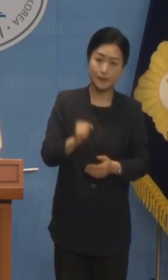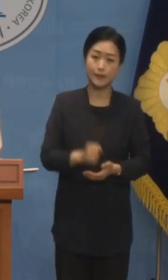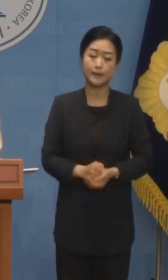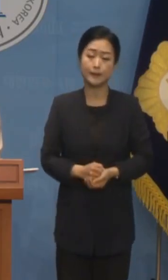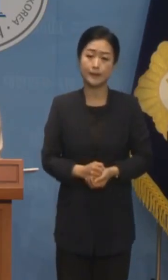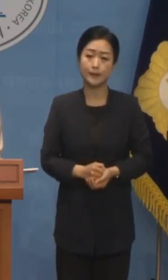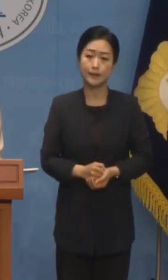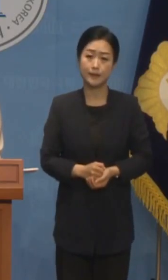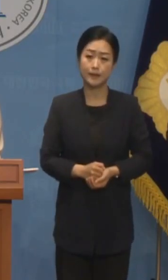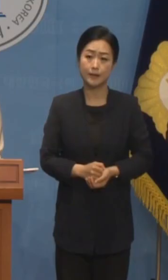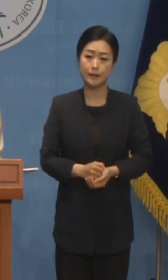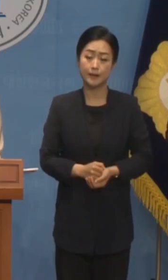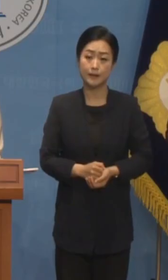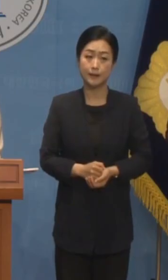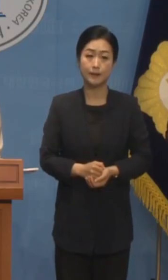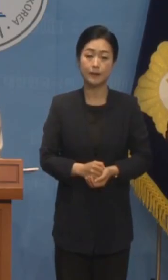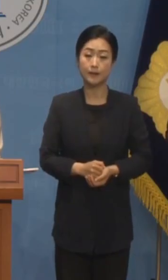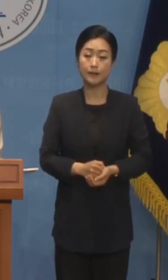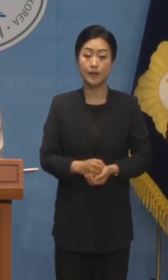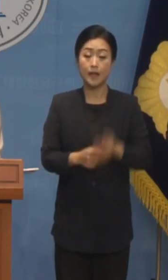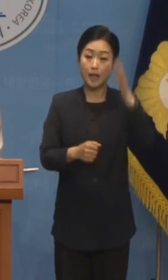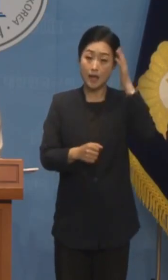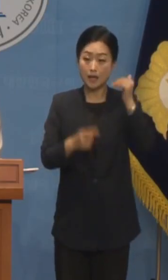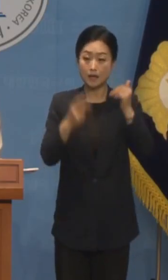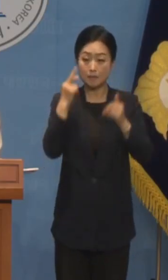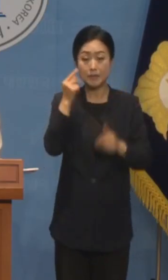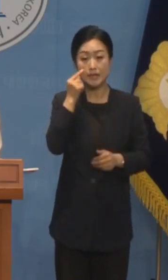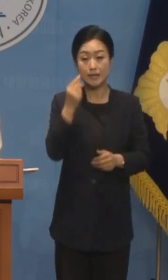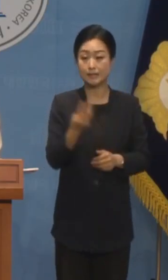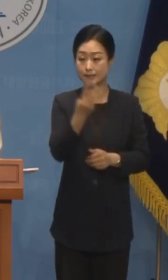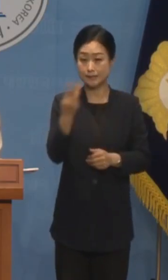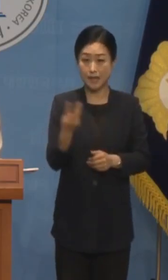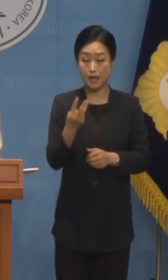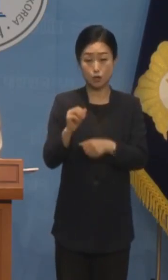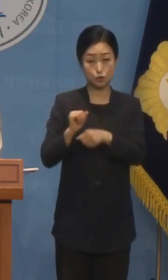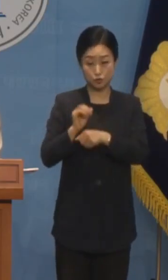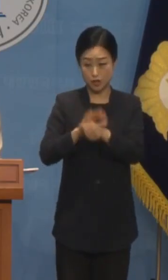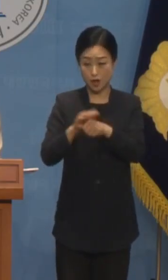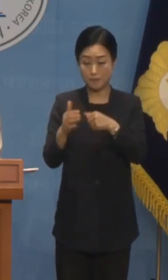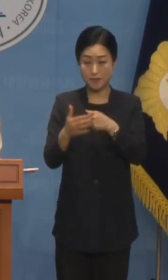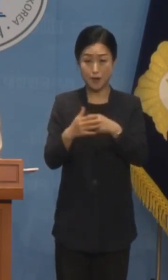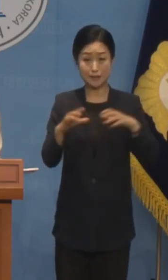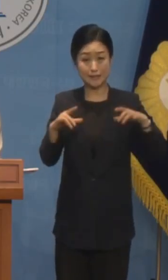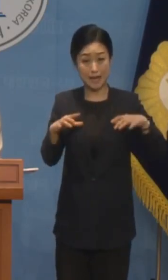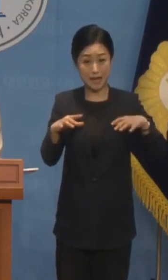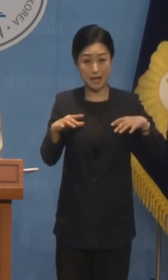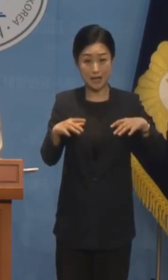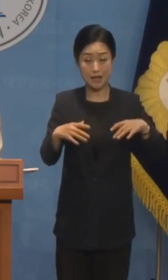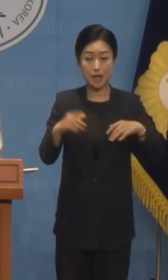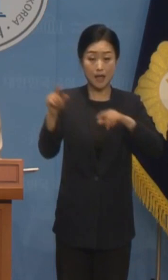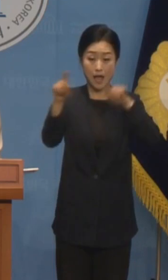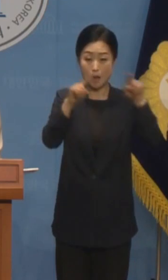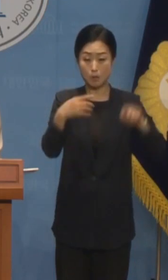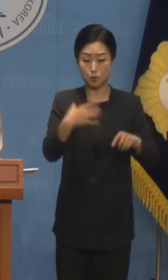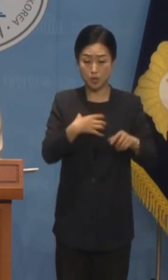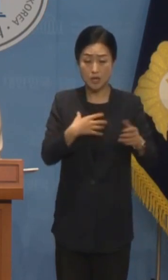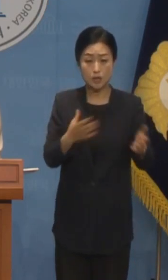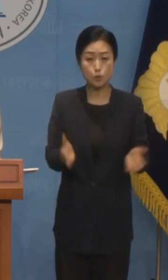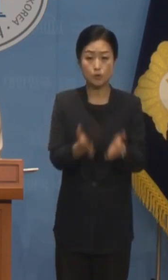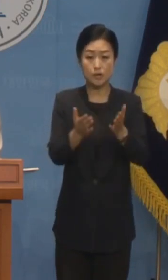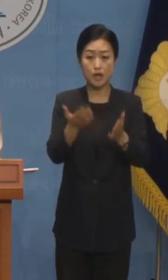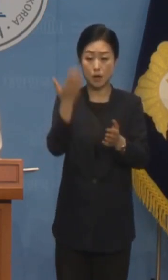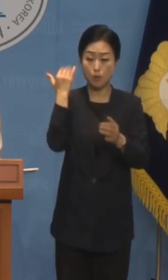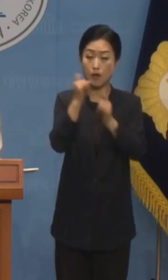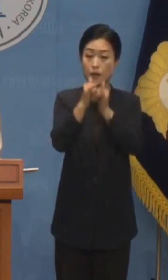뻔합니다. 예상컨대 한미일 군사협력의 강화를 성과라고 자랑하며 한반도 위기를 조장하고 과거사